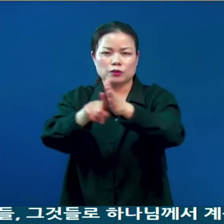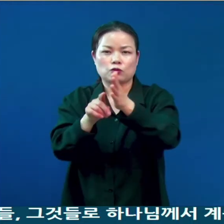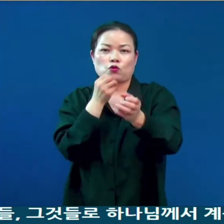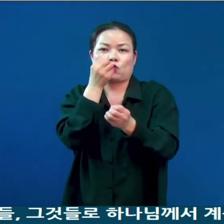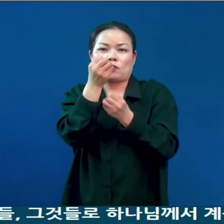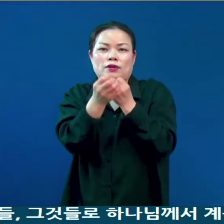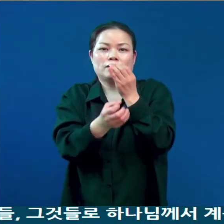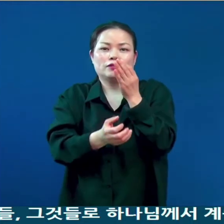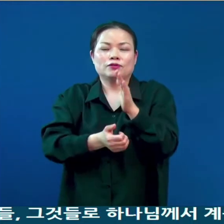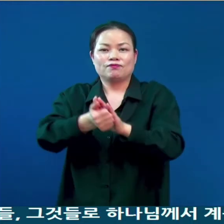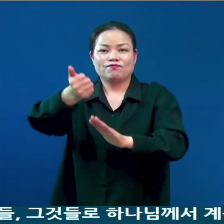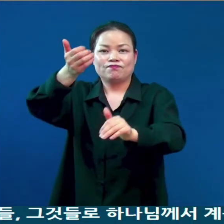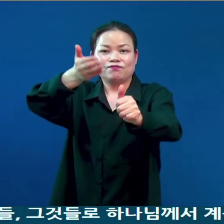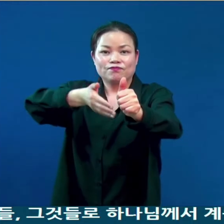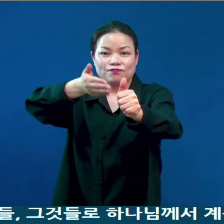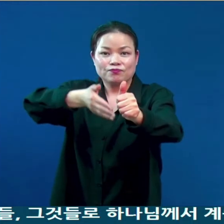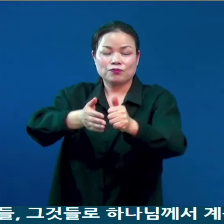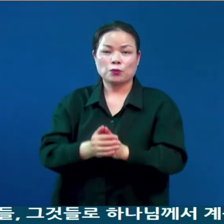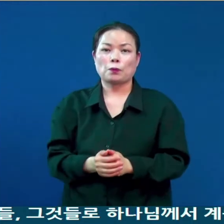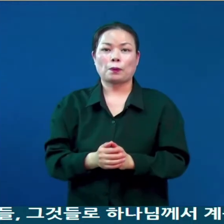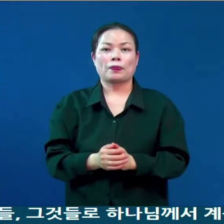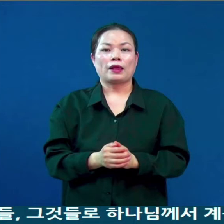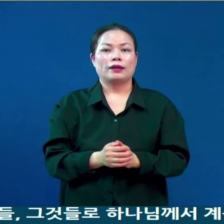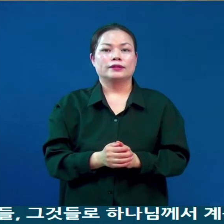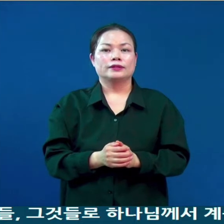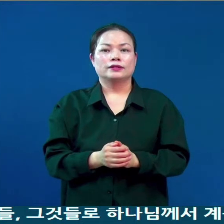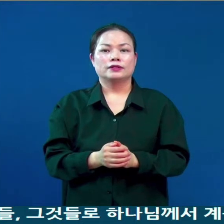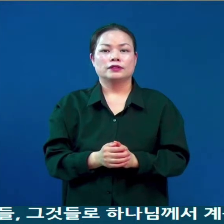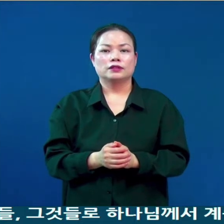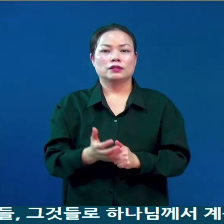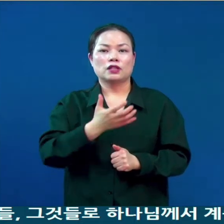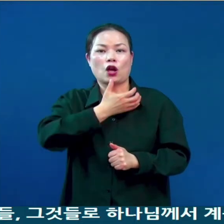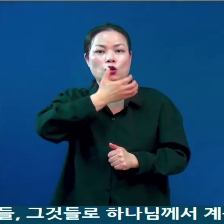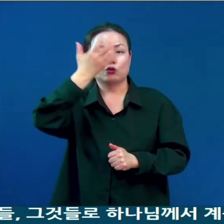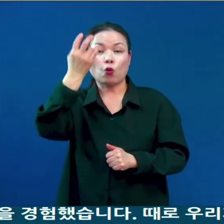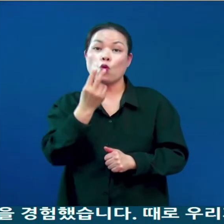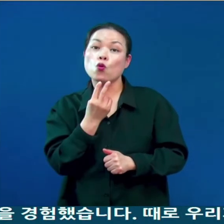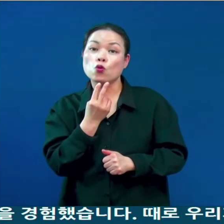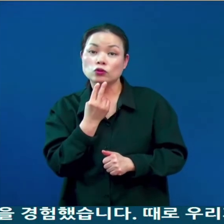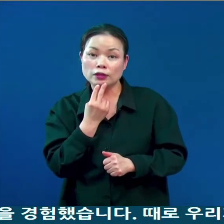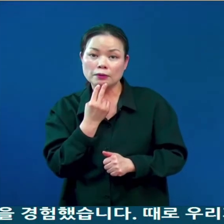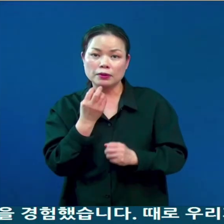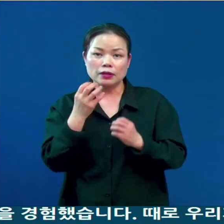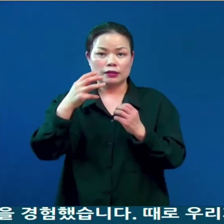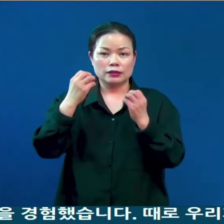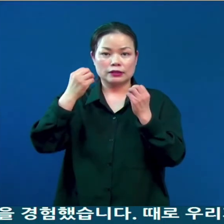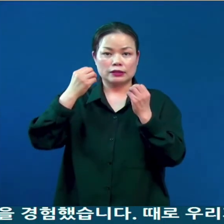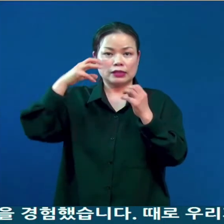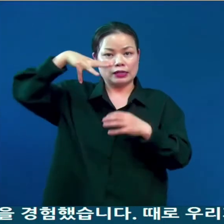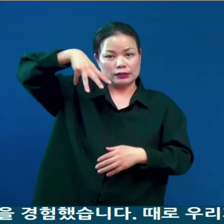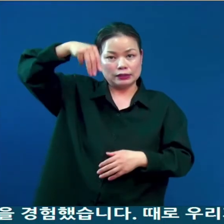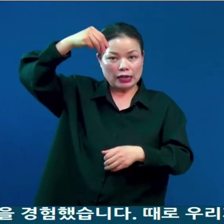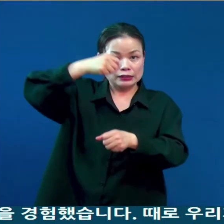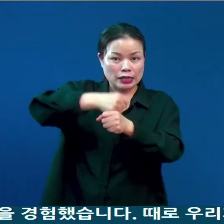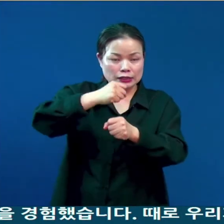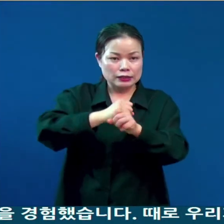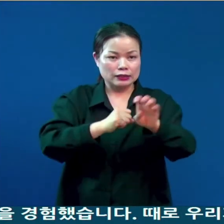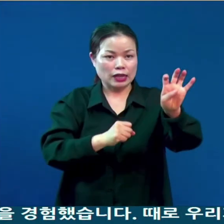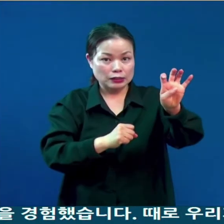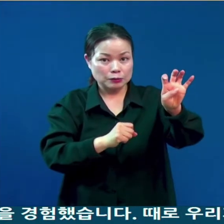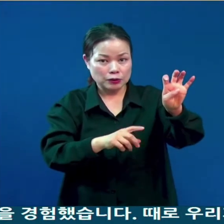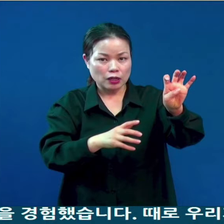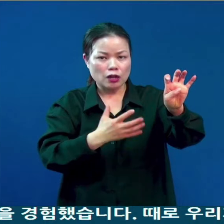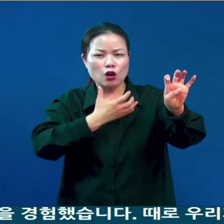있기를 소망합니다. 다시 한번 보면 요셉의 경우도 이와 마찬가지였죠. 창세기 40장에 보면 요셉이